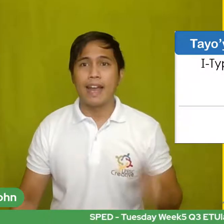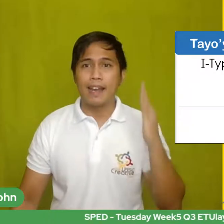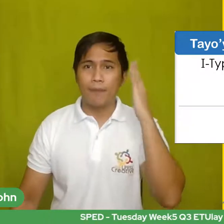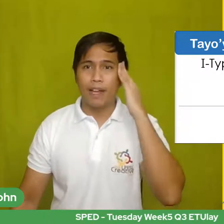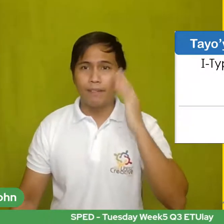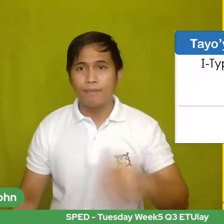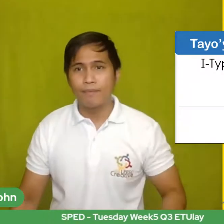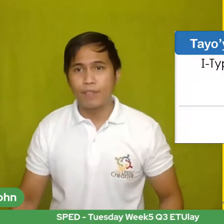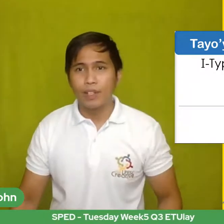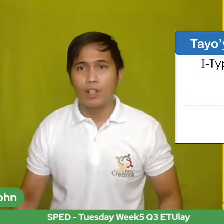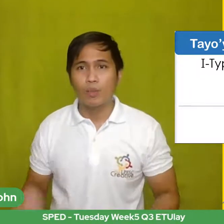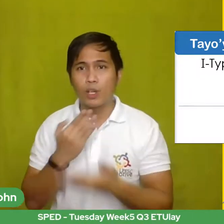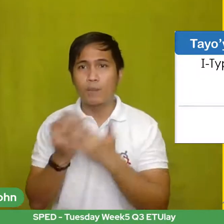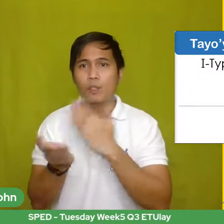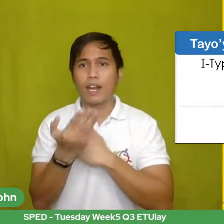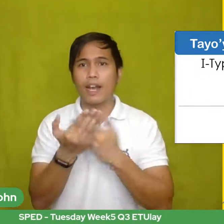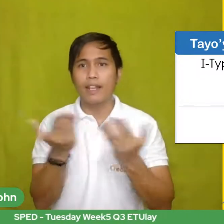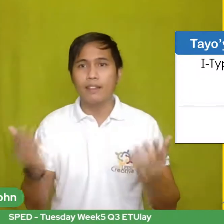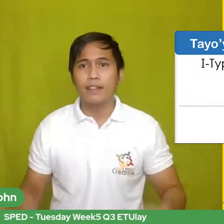Naalala pa. Good morning po sa lahat.